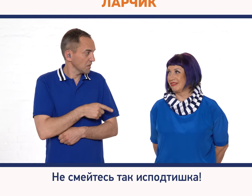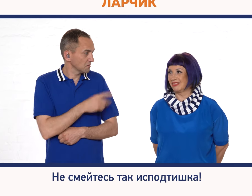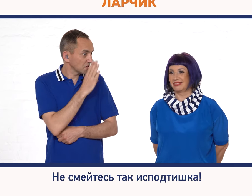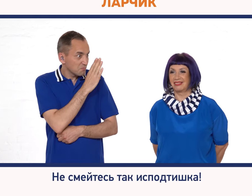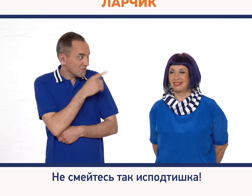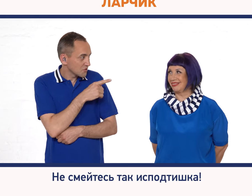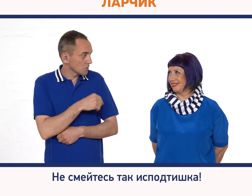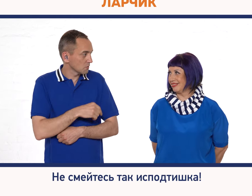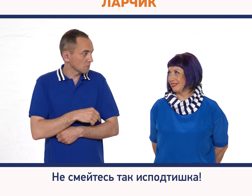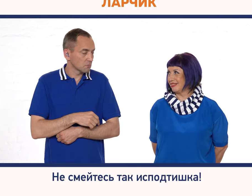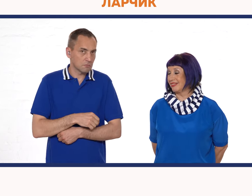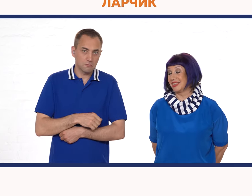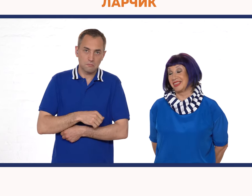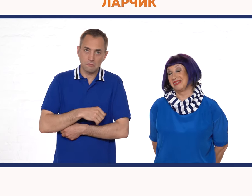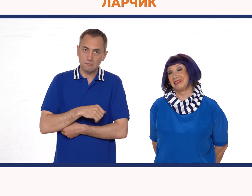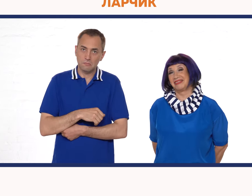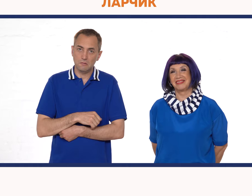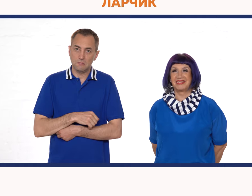Не смейтесь так из-под тишка.